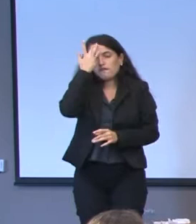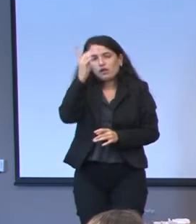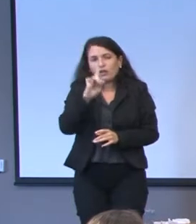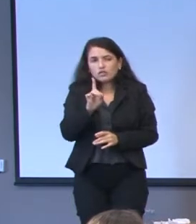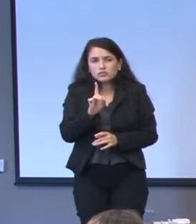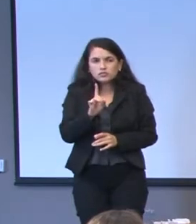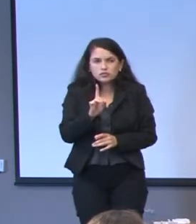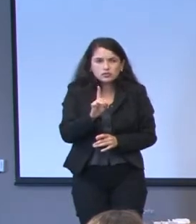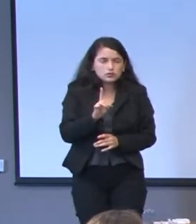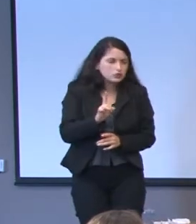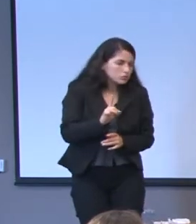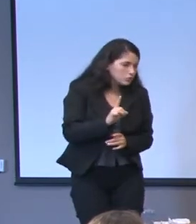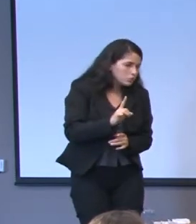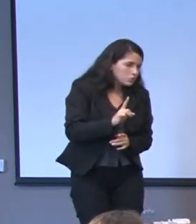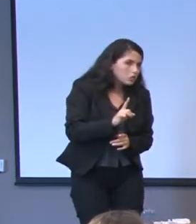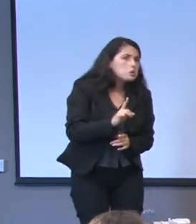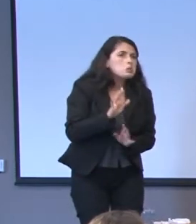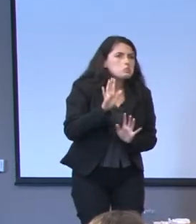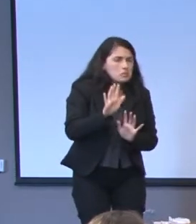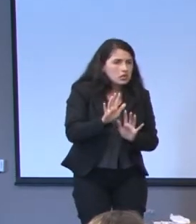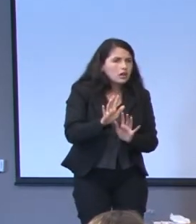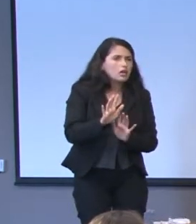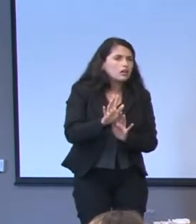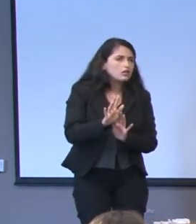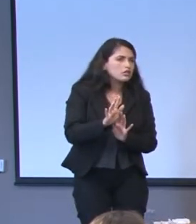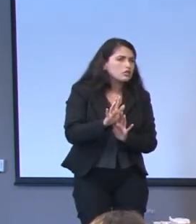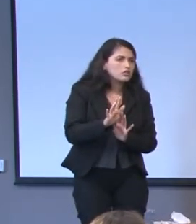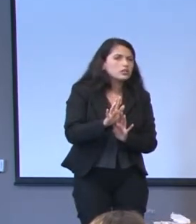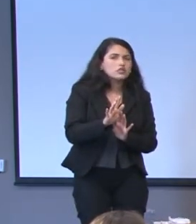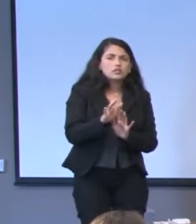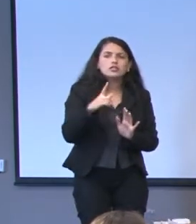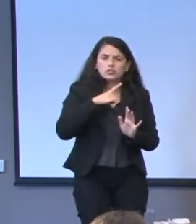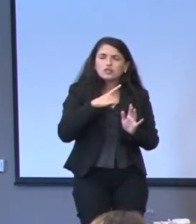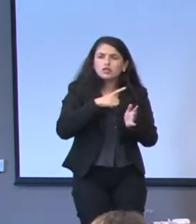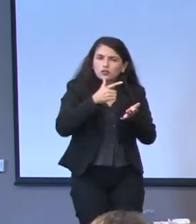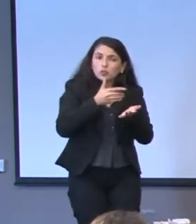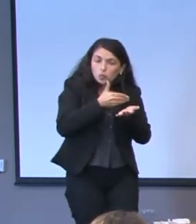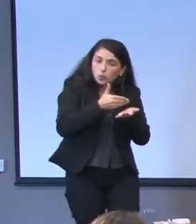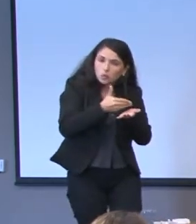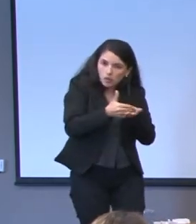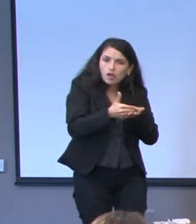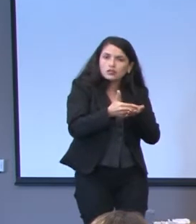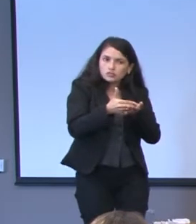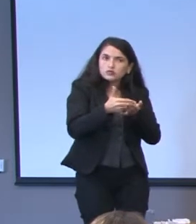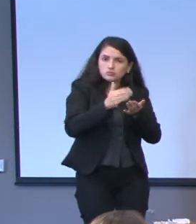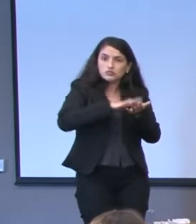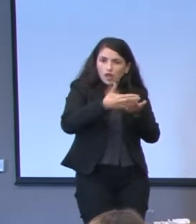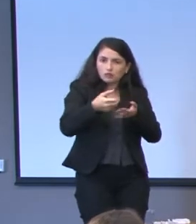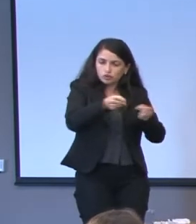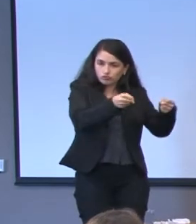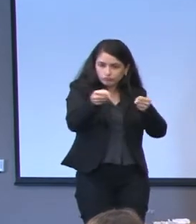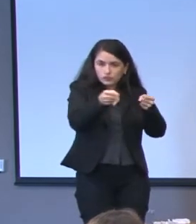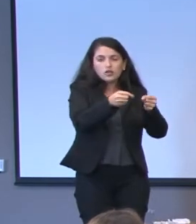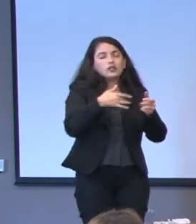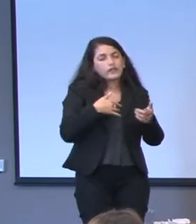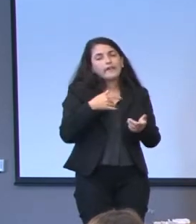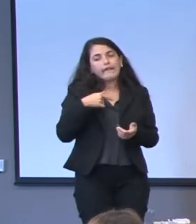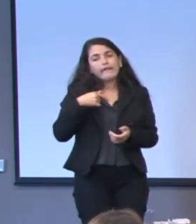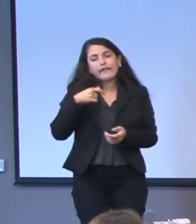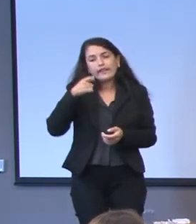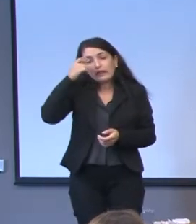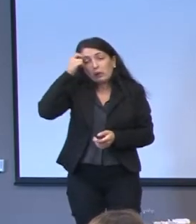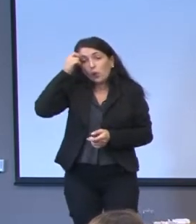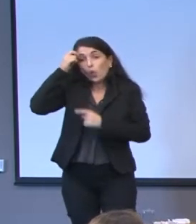né, mas tem tido algumas iniciativas assim. O Rodrigo falou bem, é uma questão cultural que está